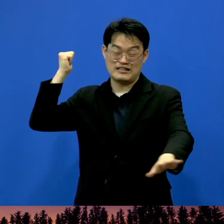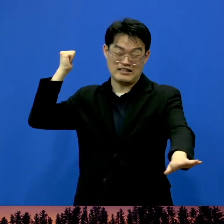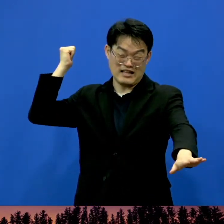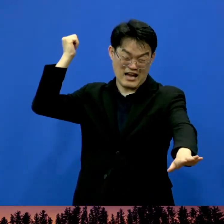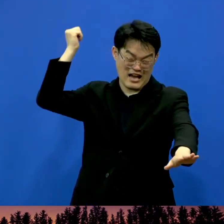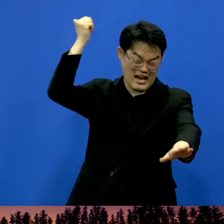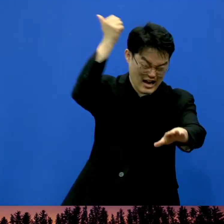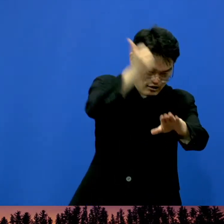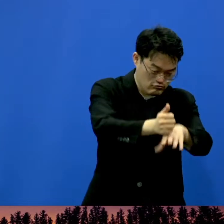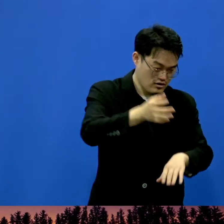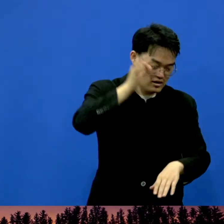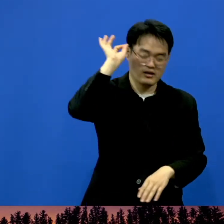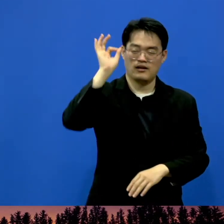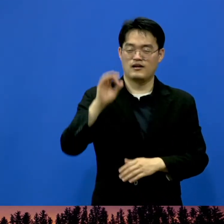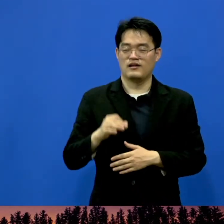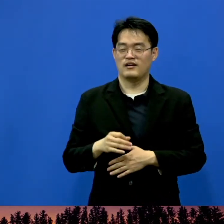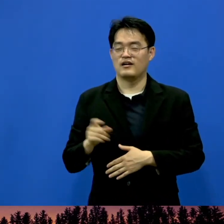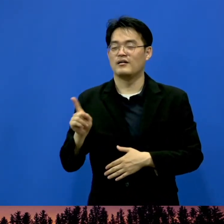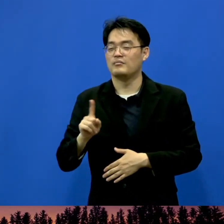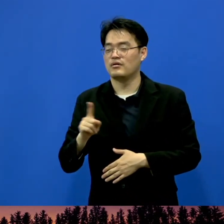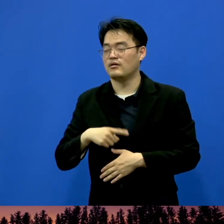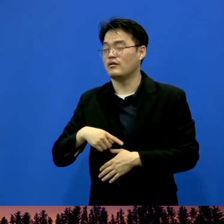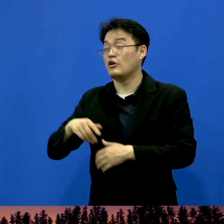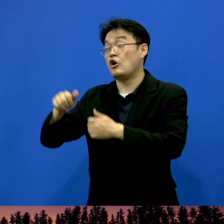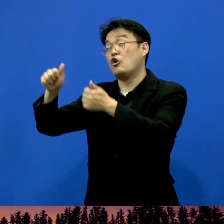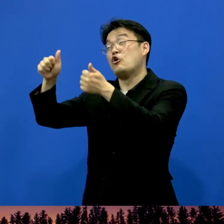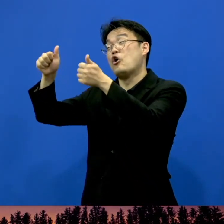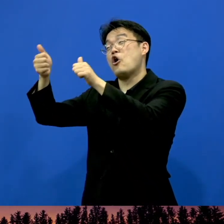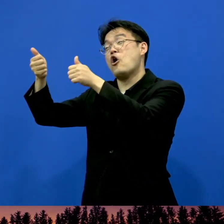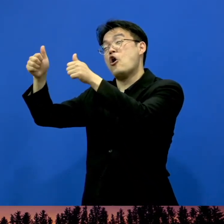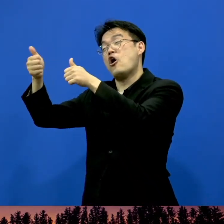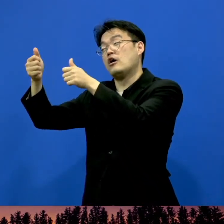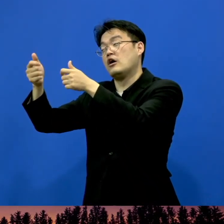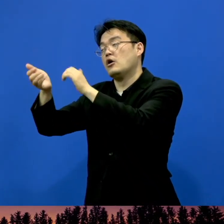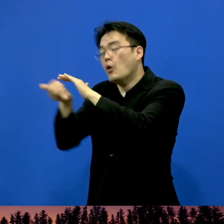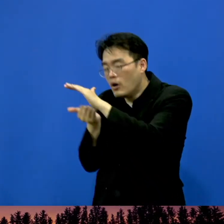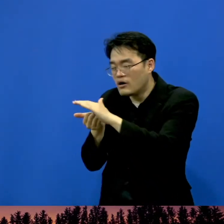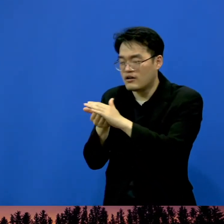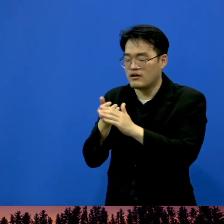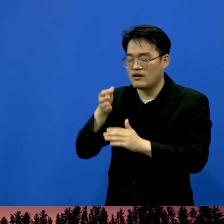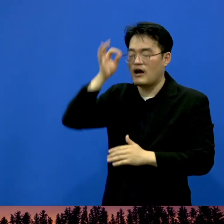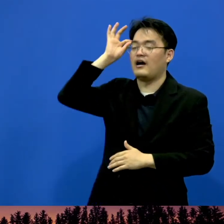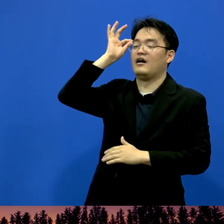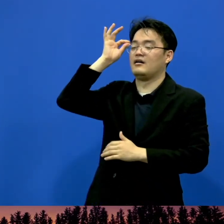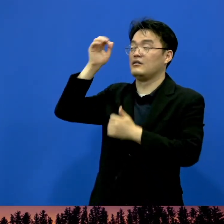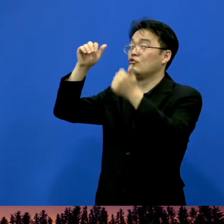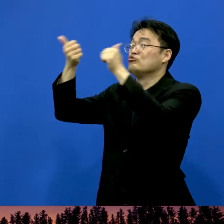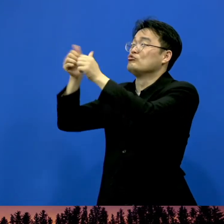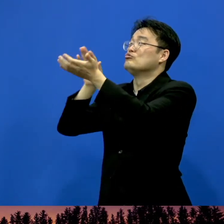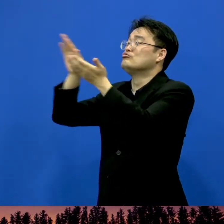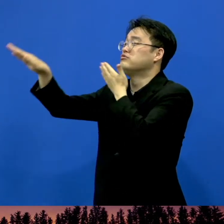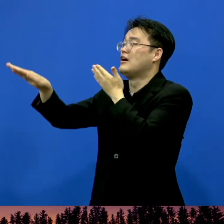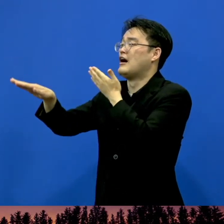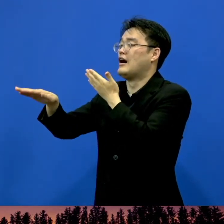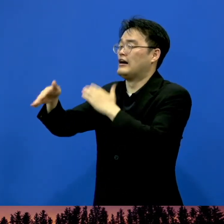나중에 봐요. 언제? 거의 돌아가시기 직전에. 그 다음에 돌아가시고 난 다음에